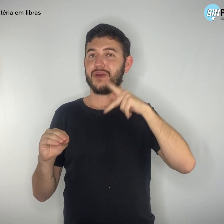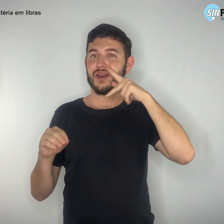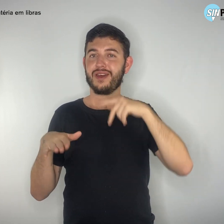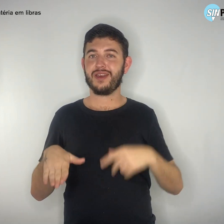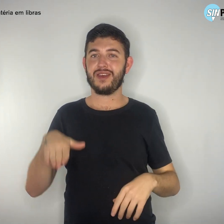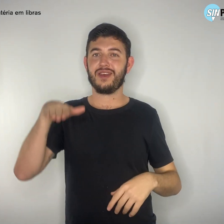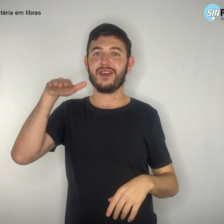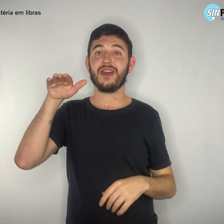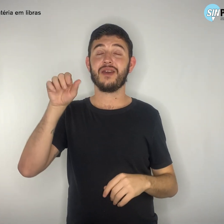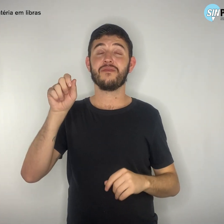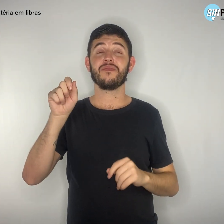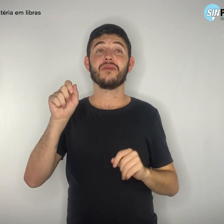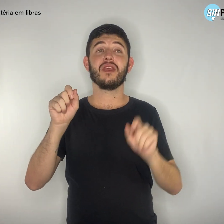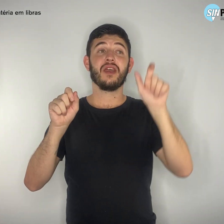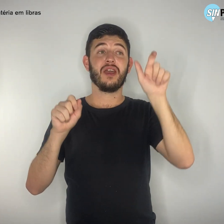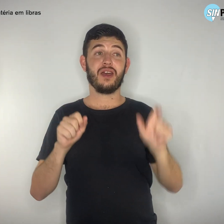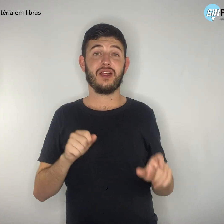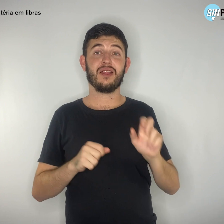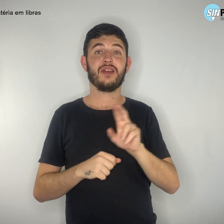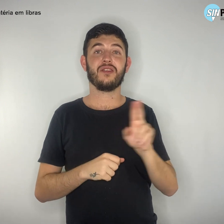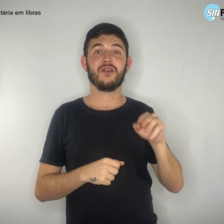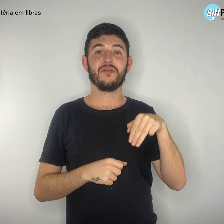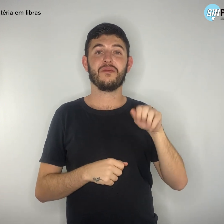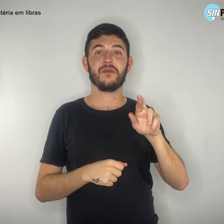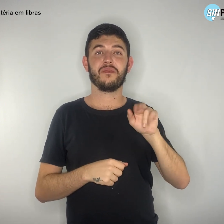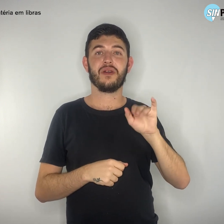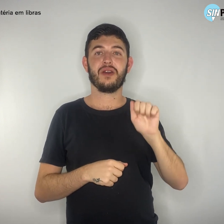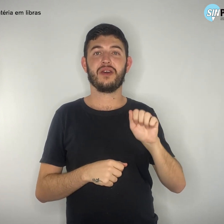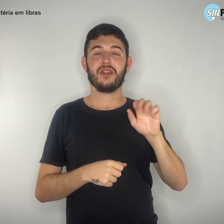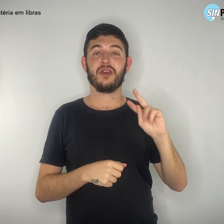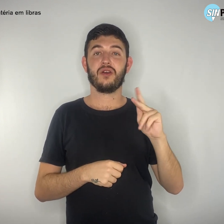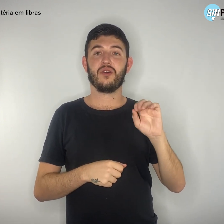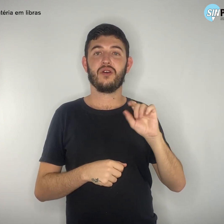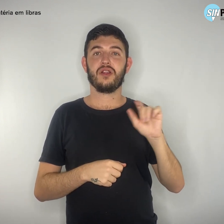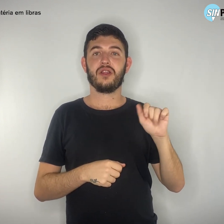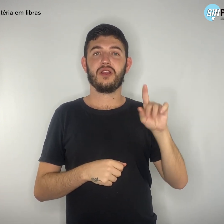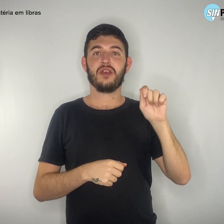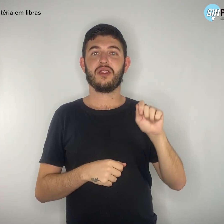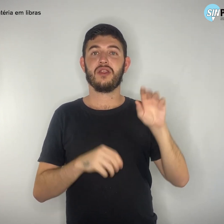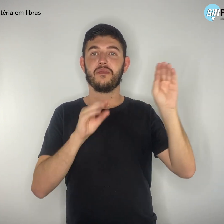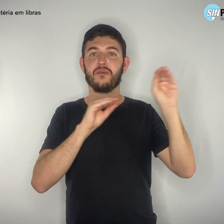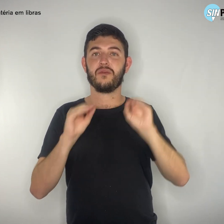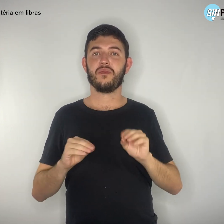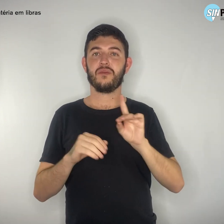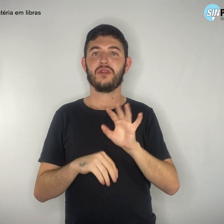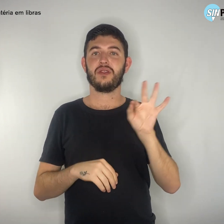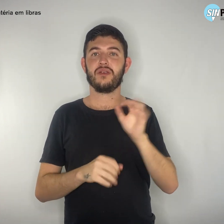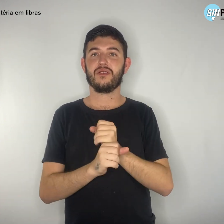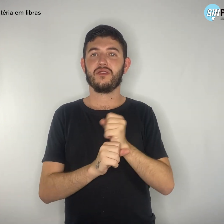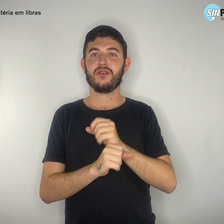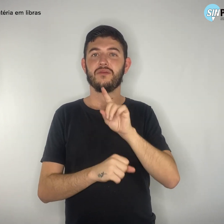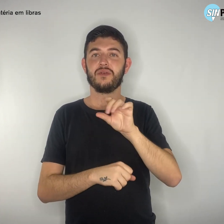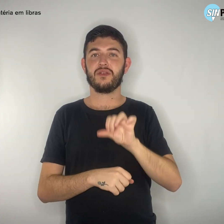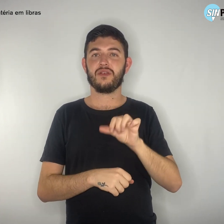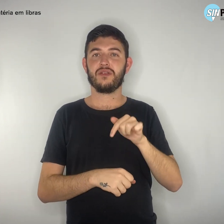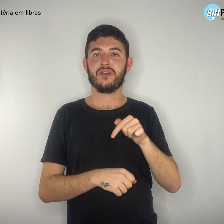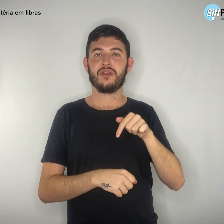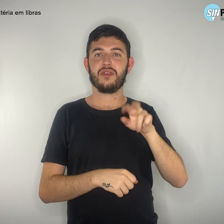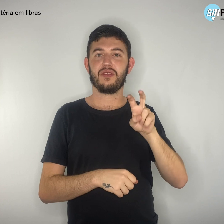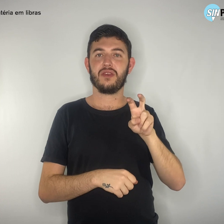chegou ao Distrito Federal em 1975, em busca de melhores condições